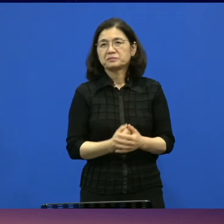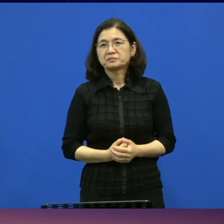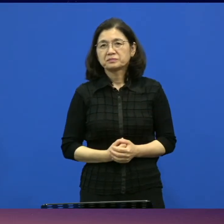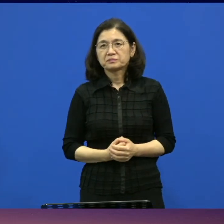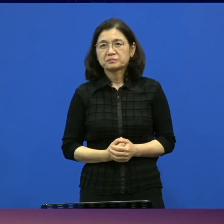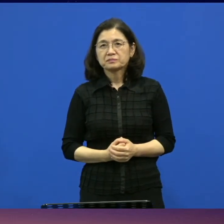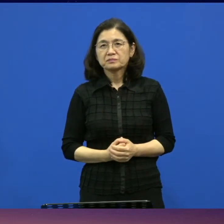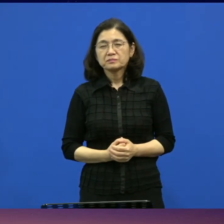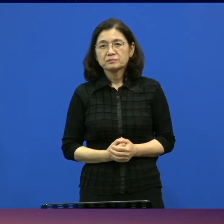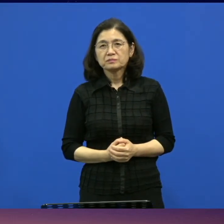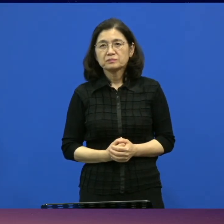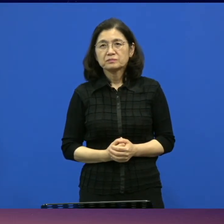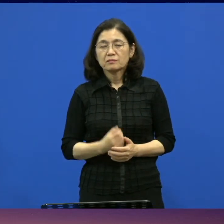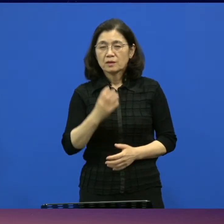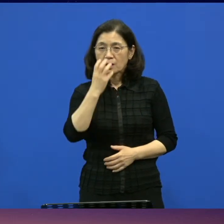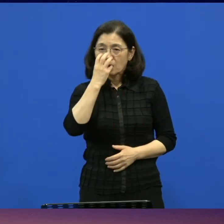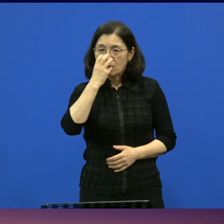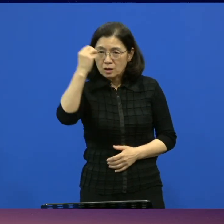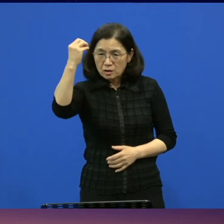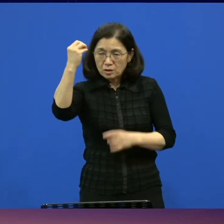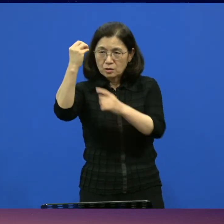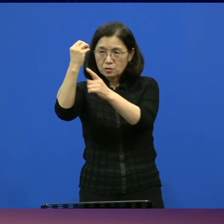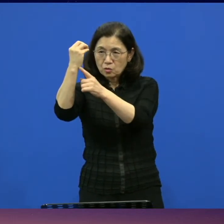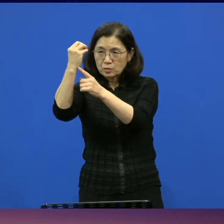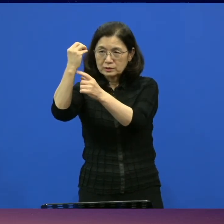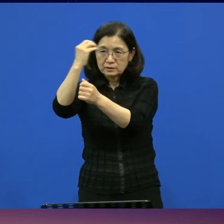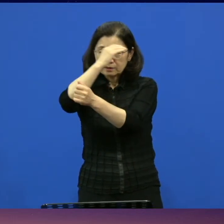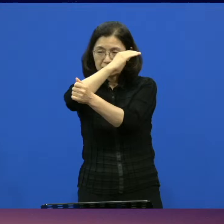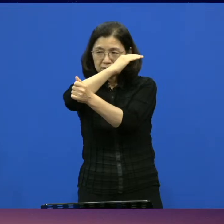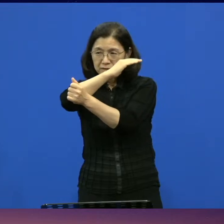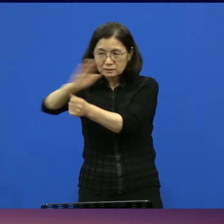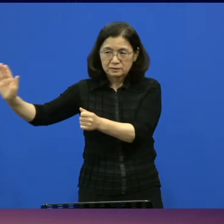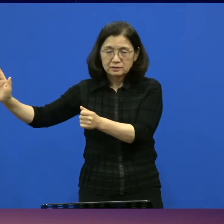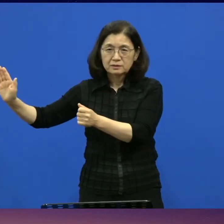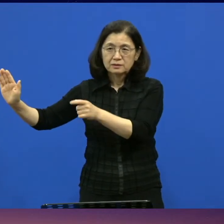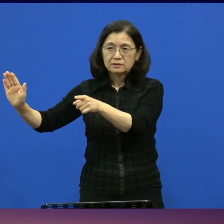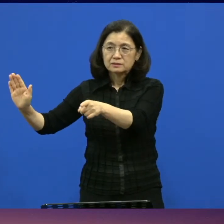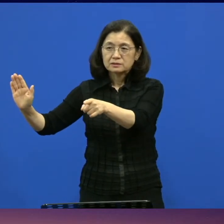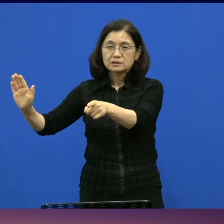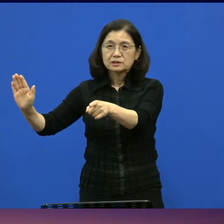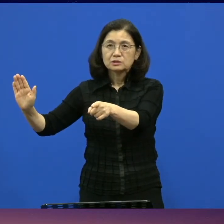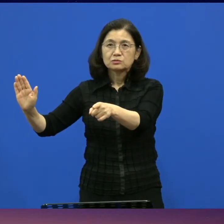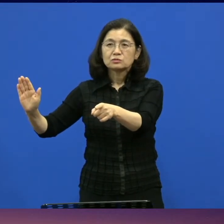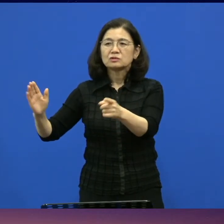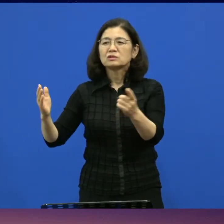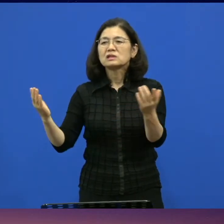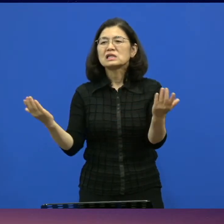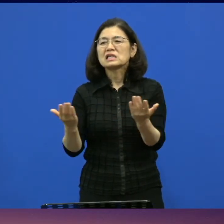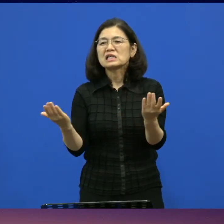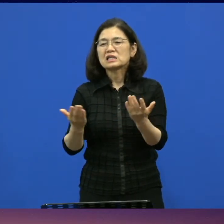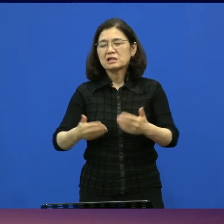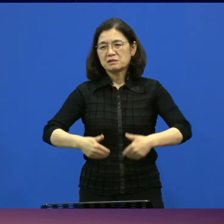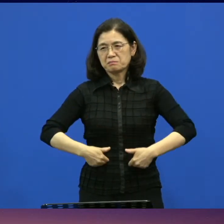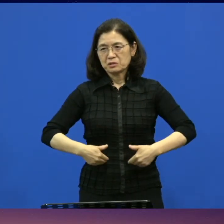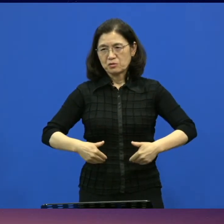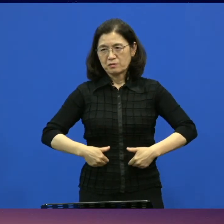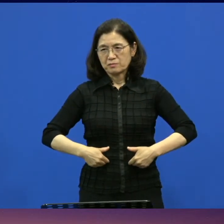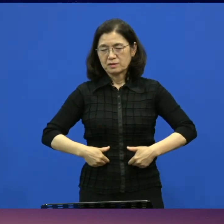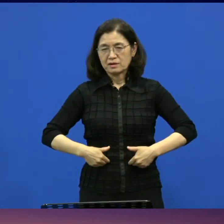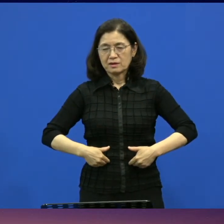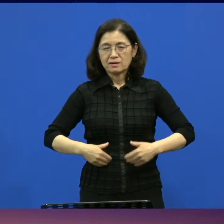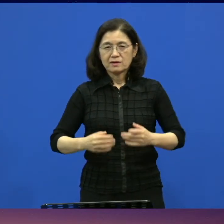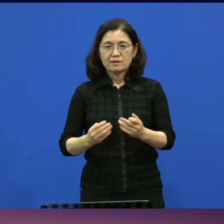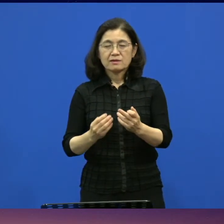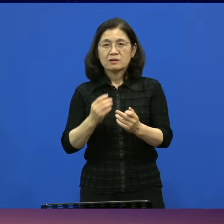여러분, 이 교만이라는 장애물을 치우는 이 작업이 산을 깎아서